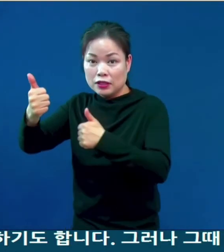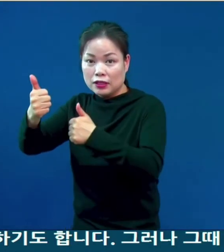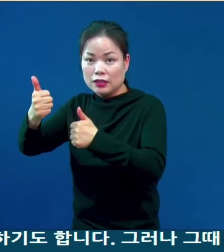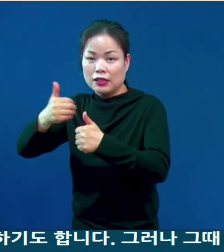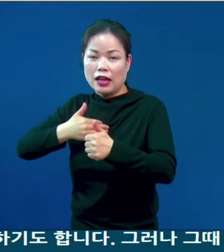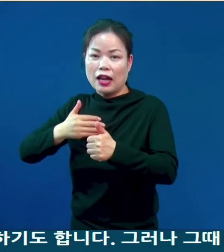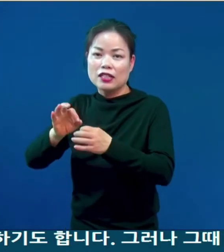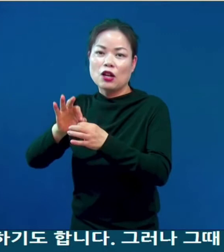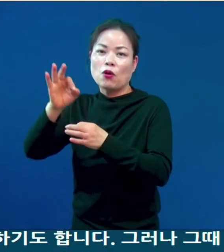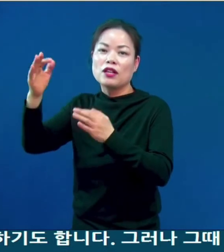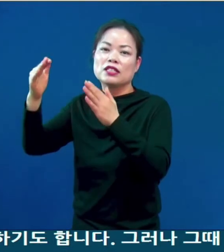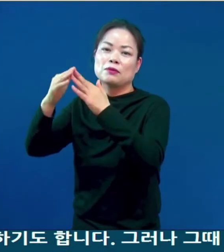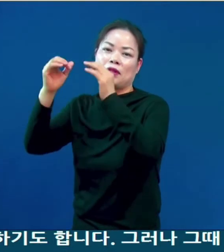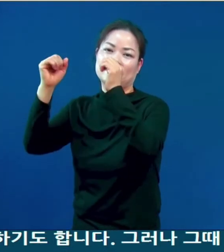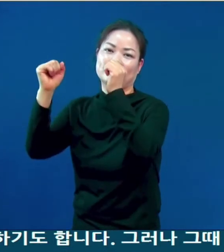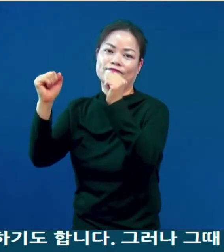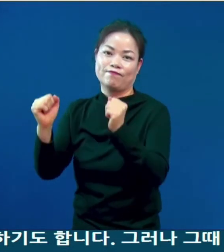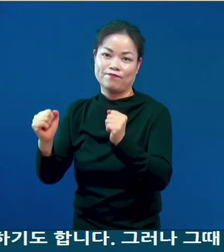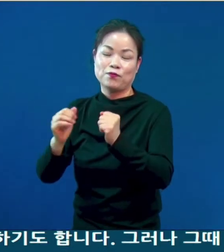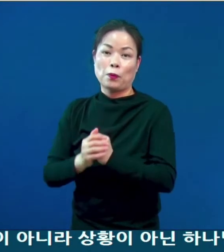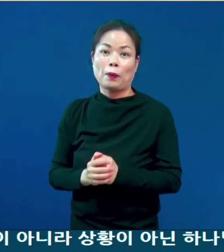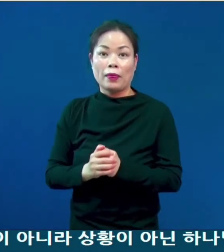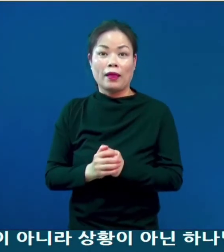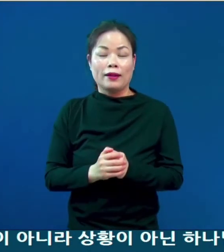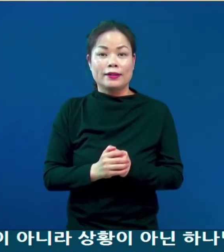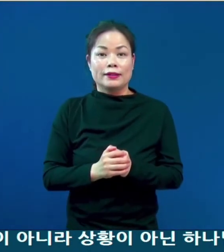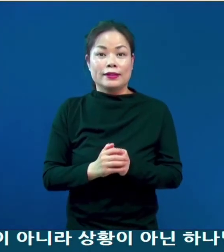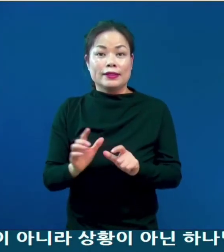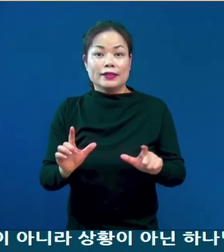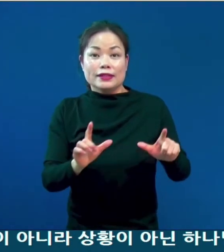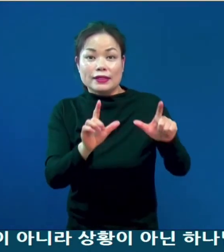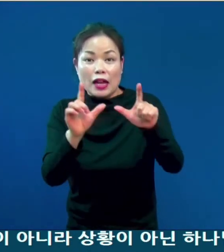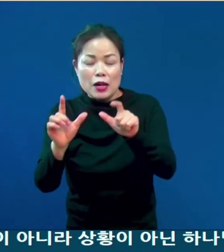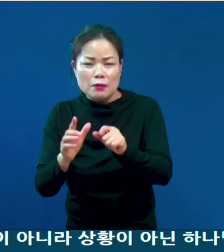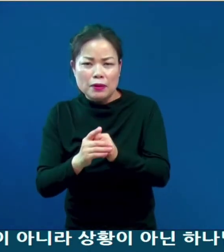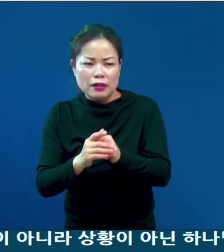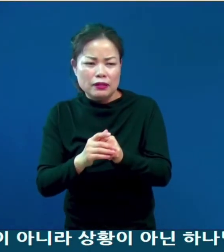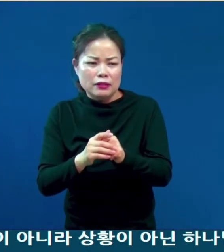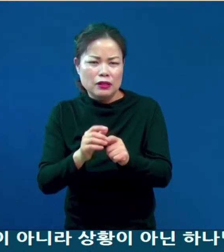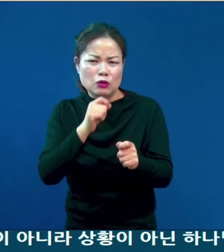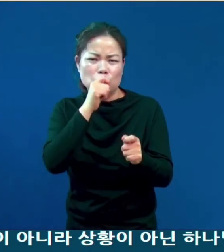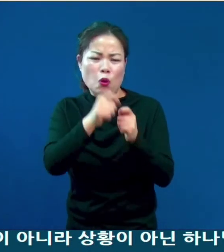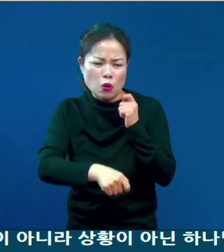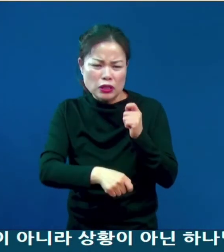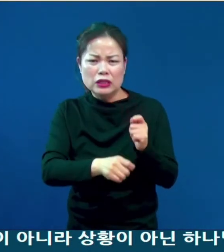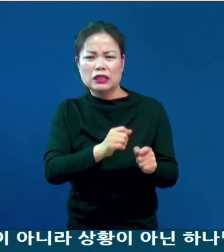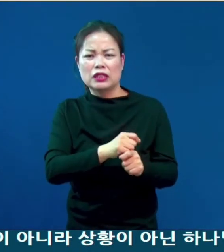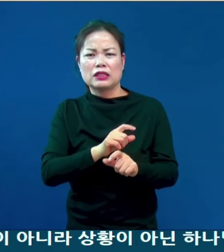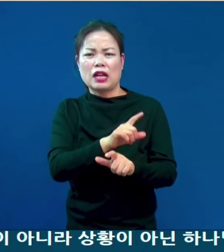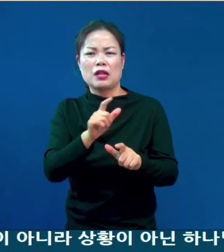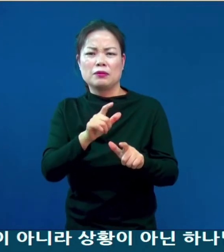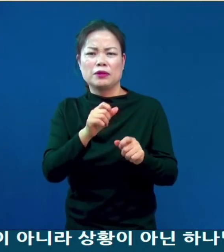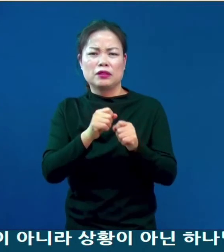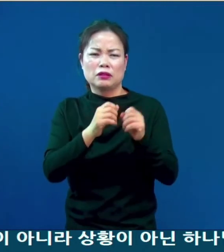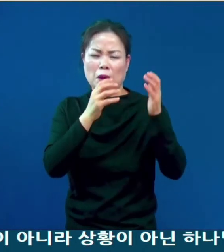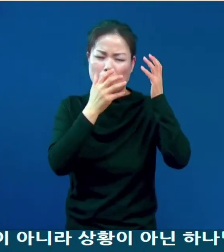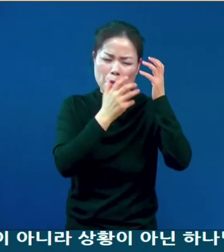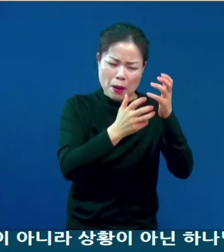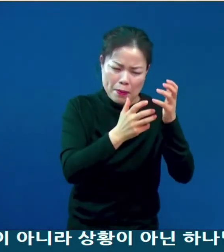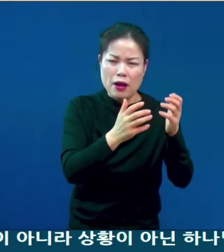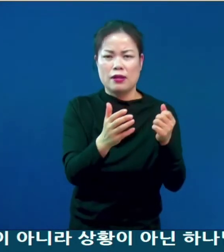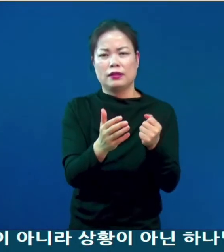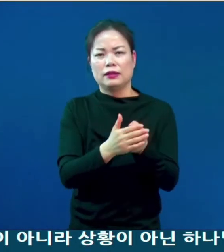영원히 거하리로다. 여러분, 삶이 여러분을 속일지라도, 삶이 여러분을